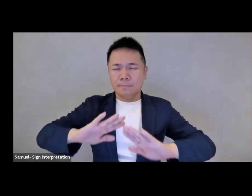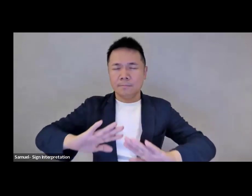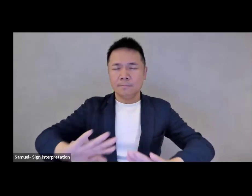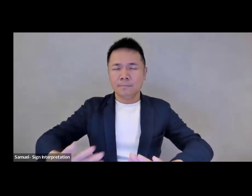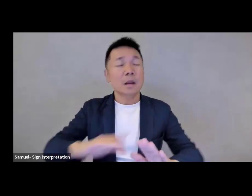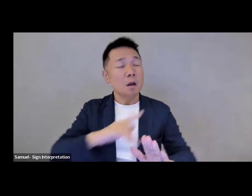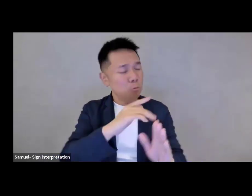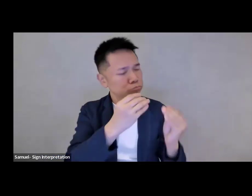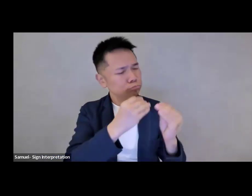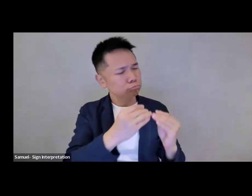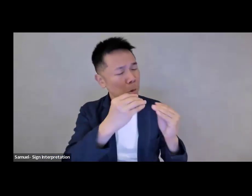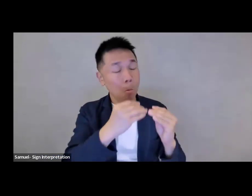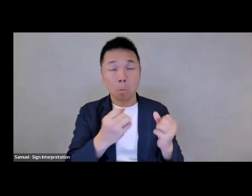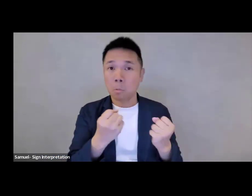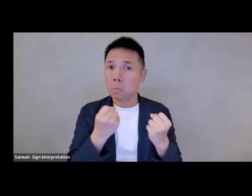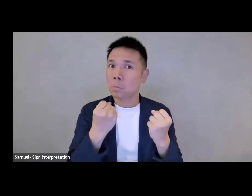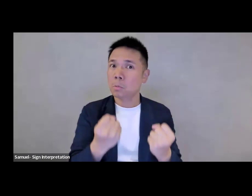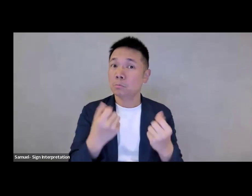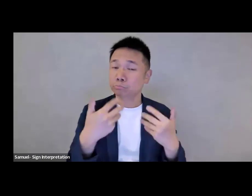如何来去